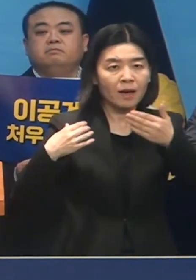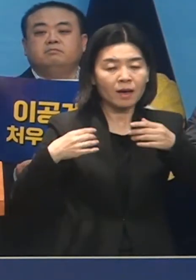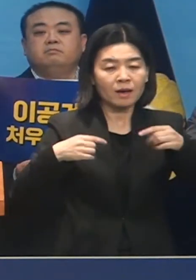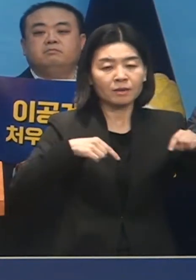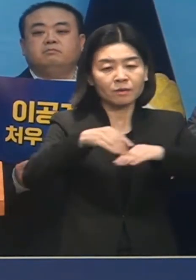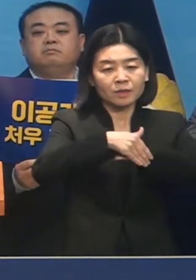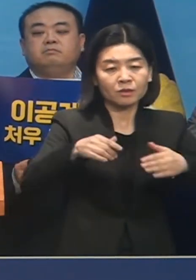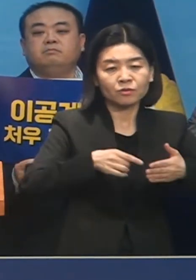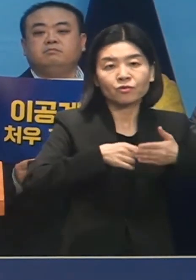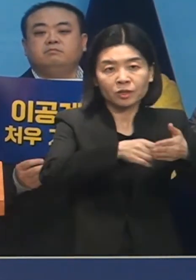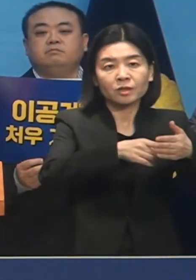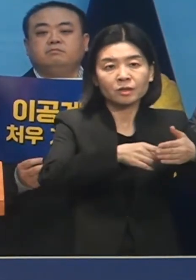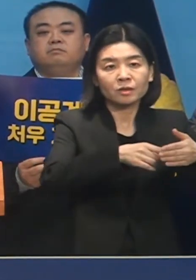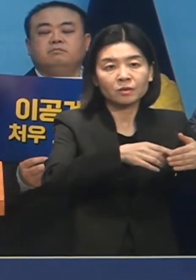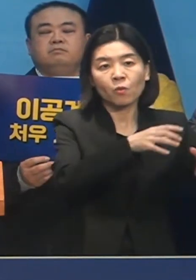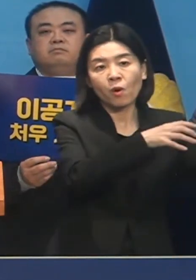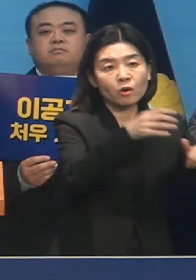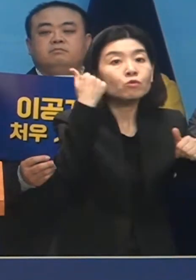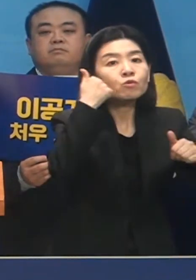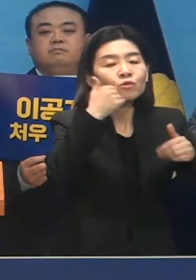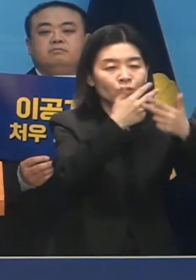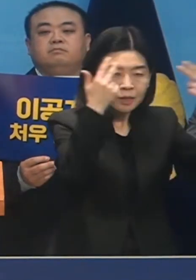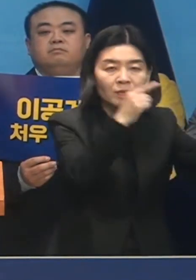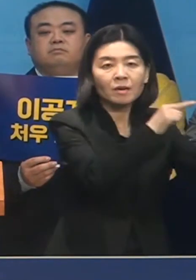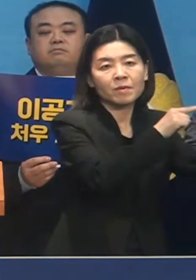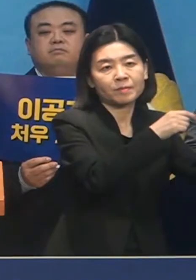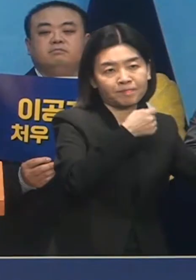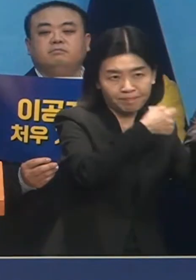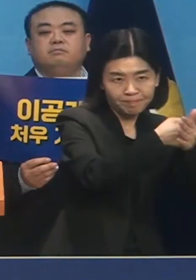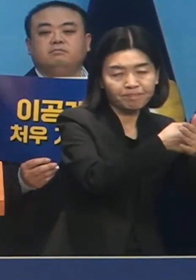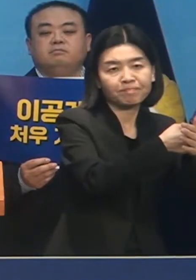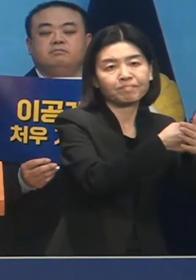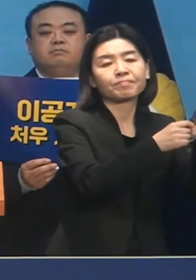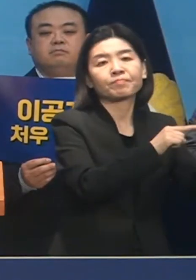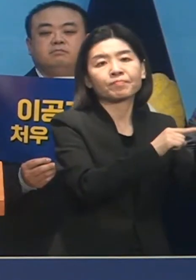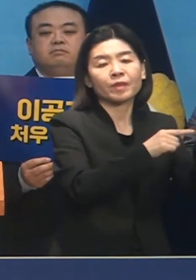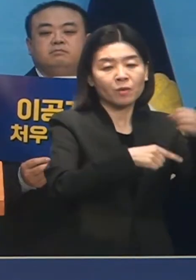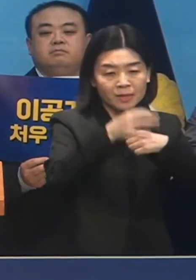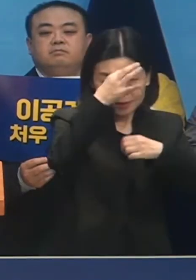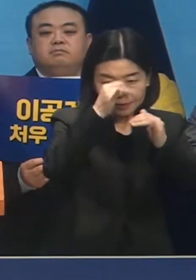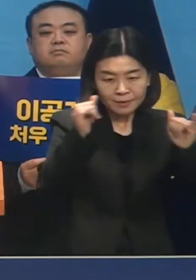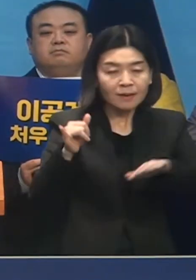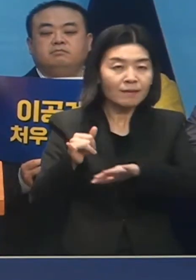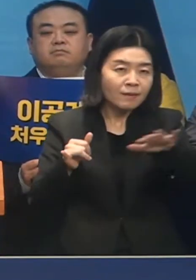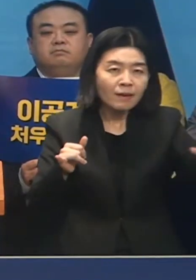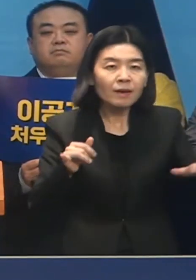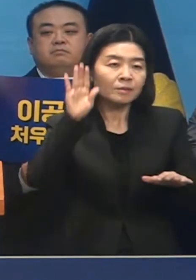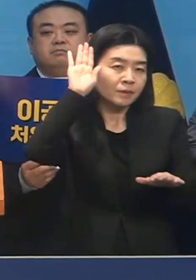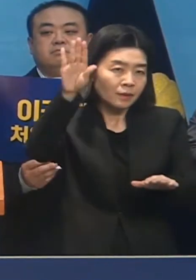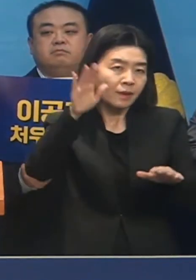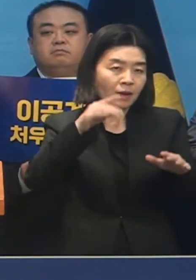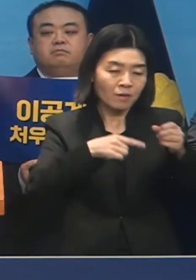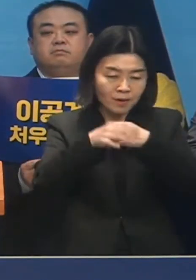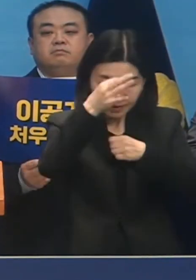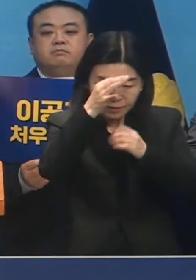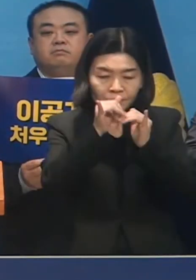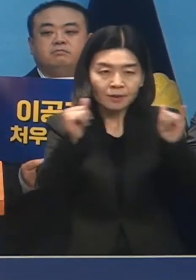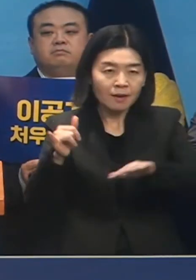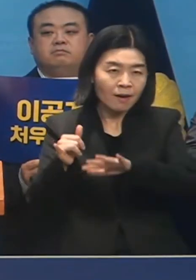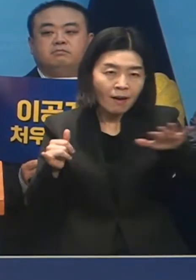추진의 도구로 이재명을 선택합니다. 우리 과학기술자, 미래의 과학기술자들은